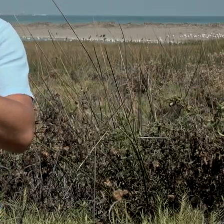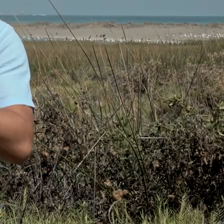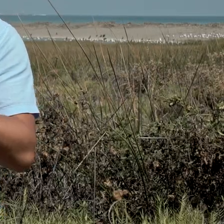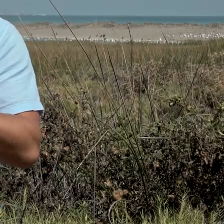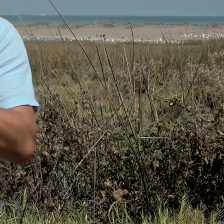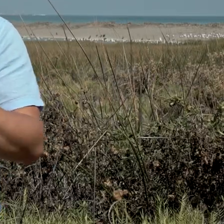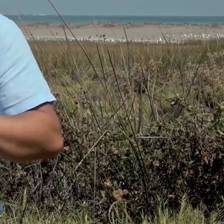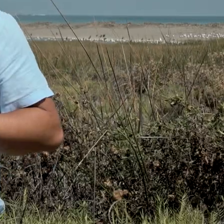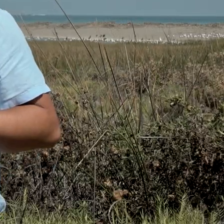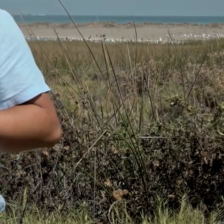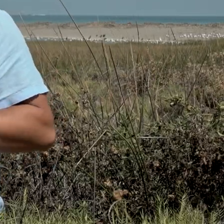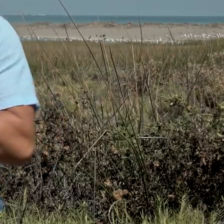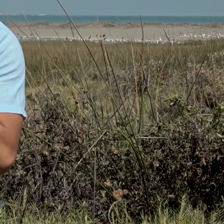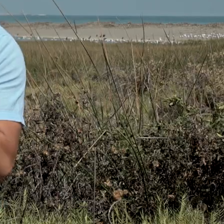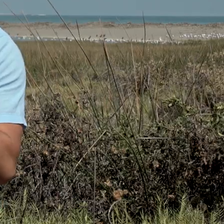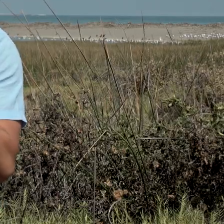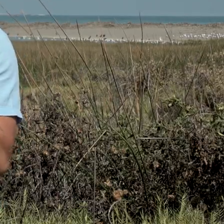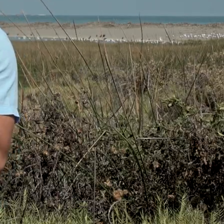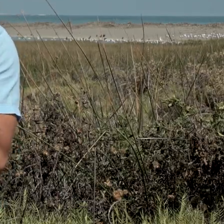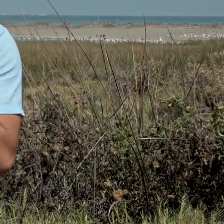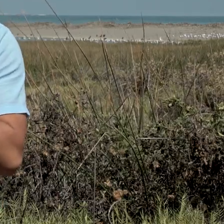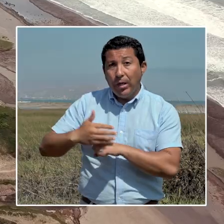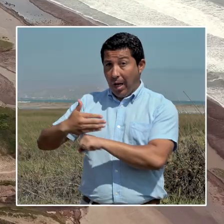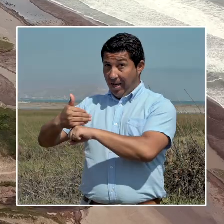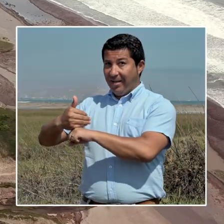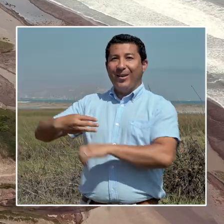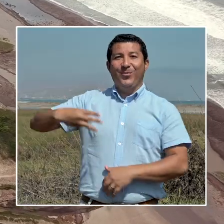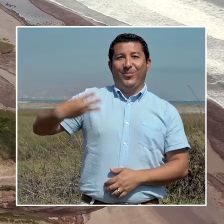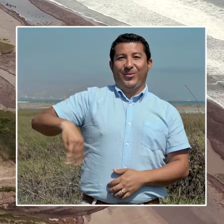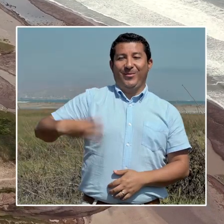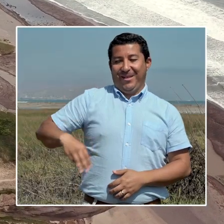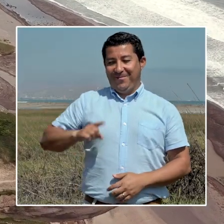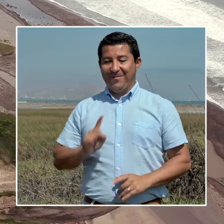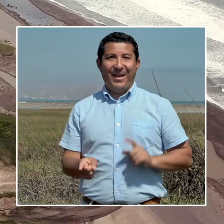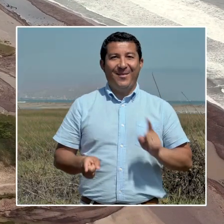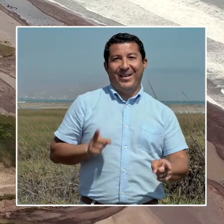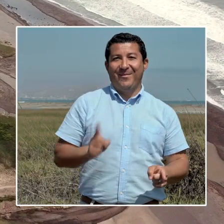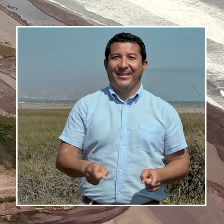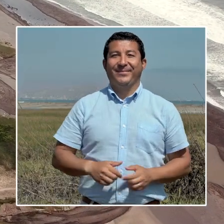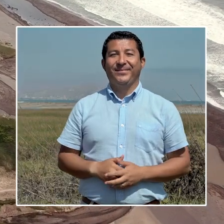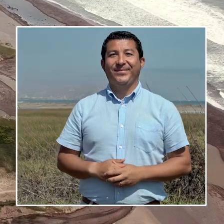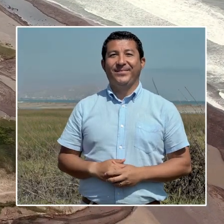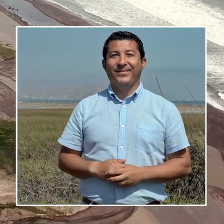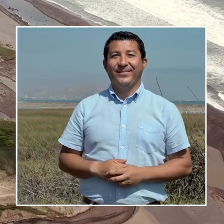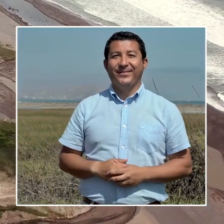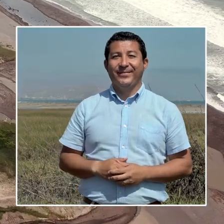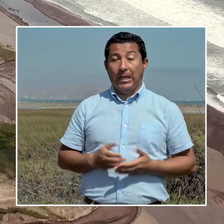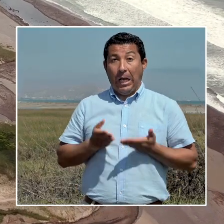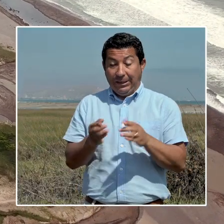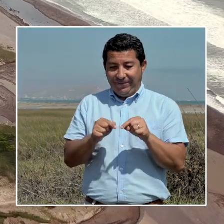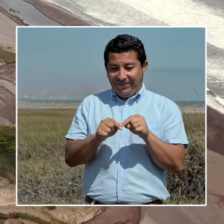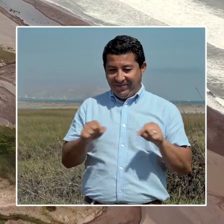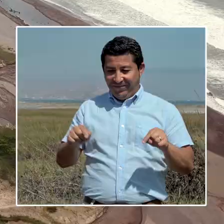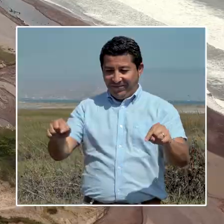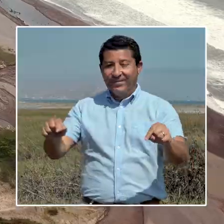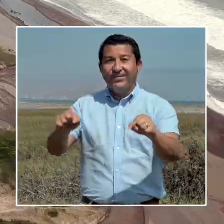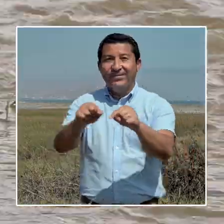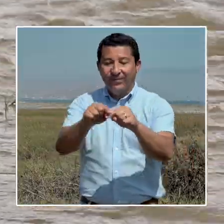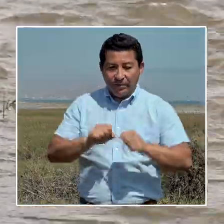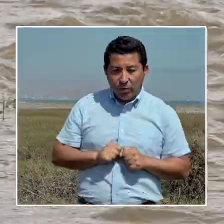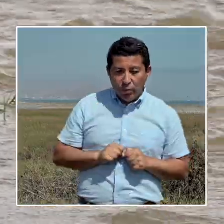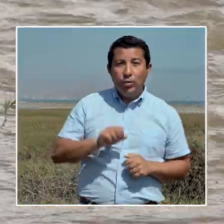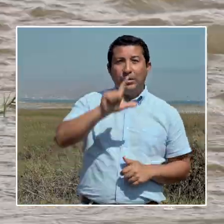fue declarada como santuario de la naturaleza y es administrada por el municipio de arica en este refugio